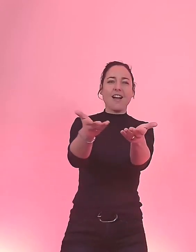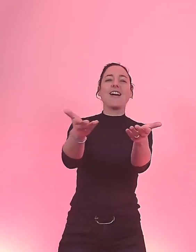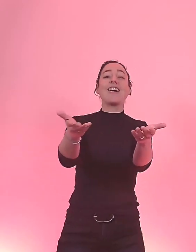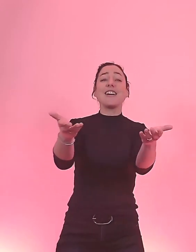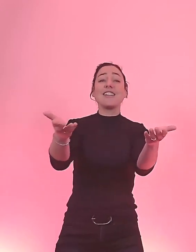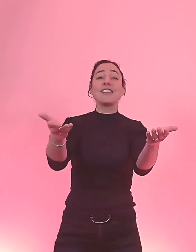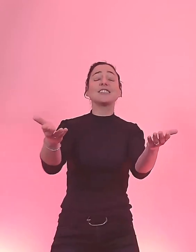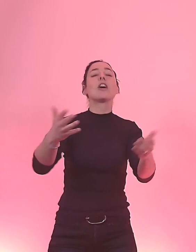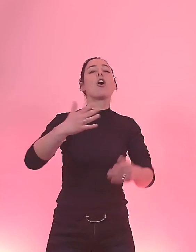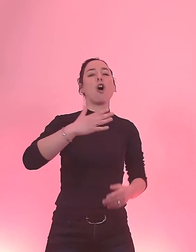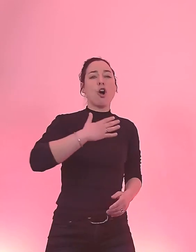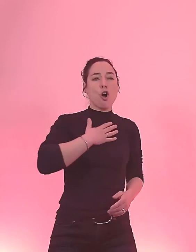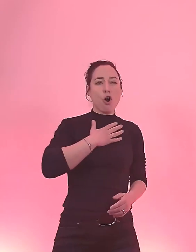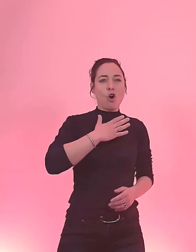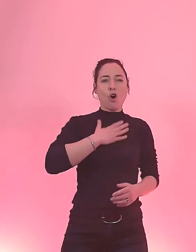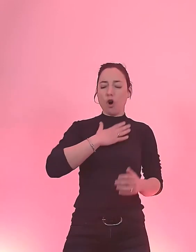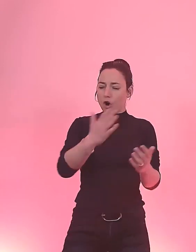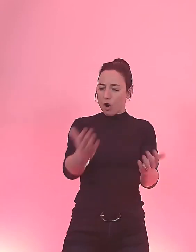meisje